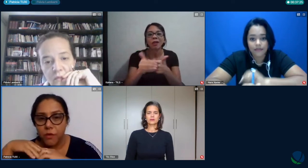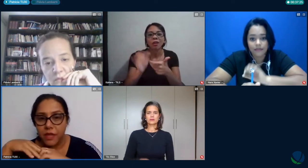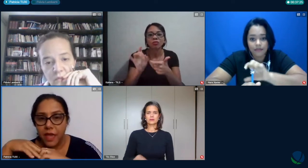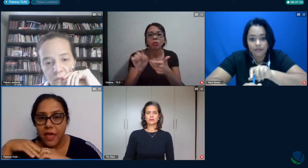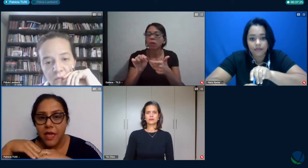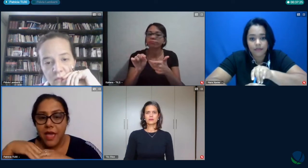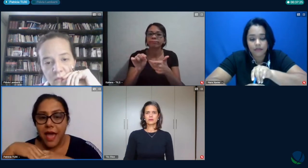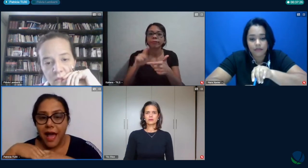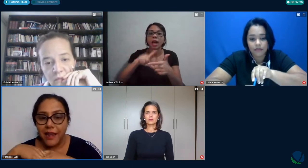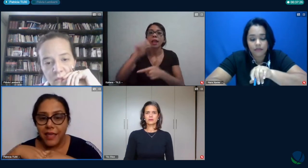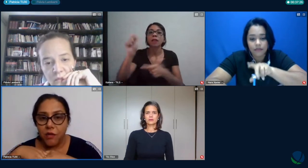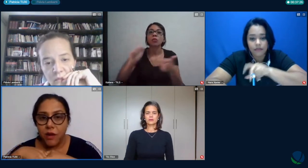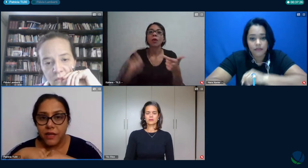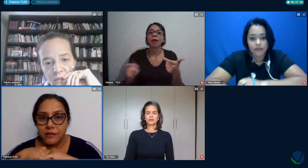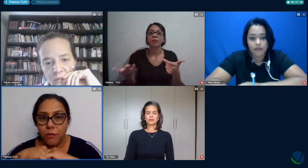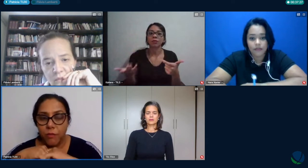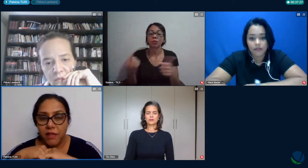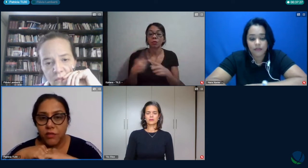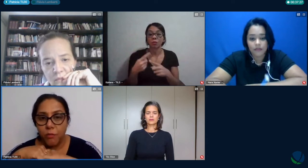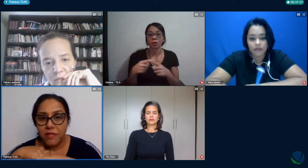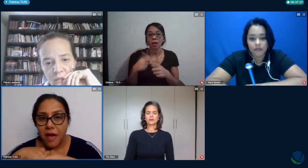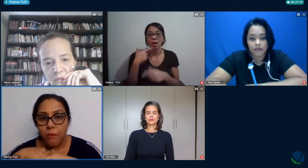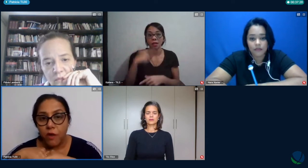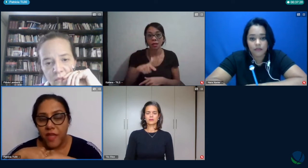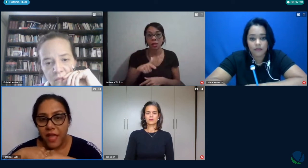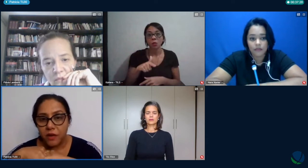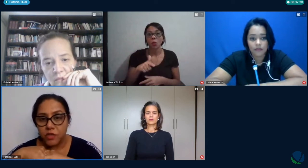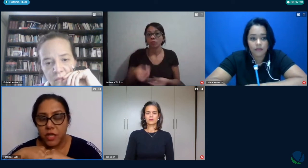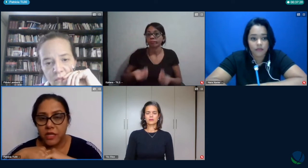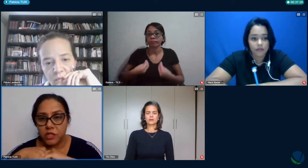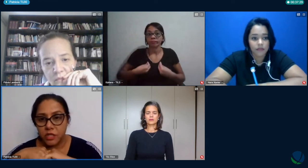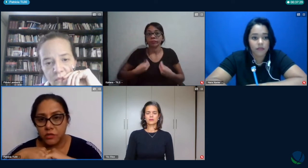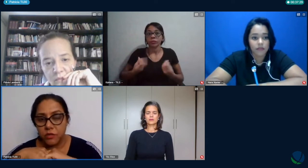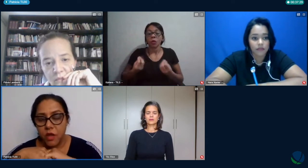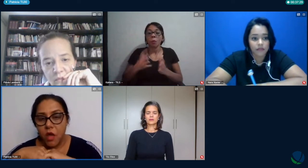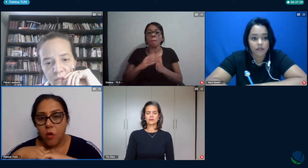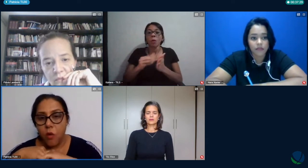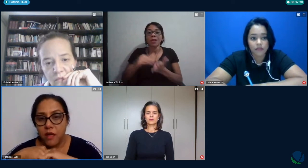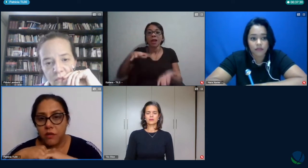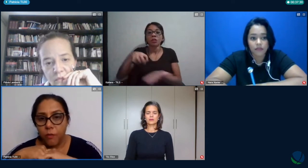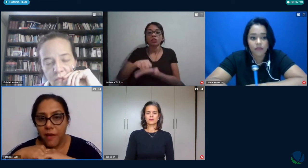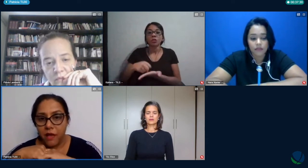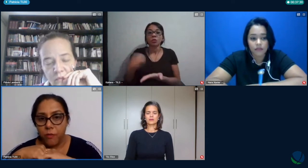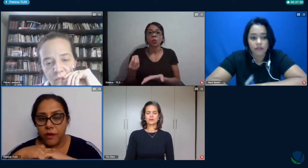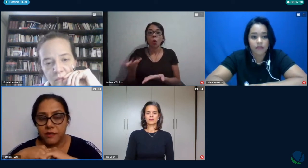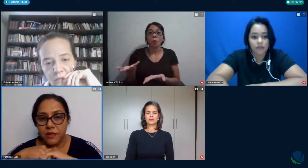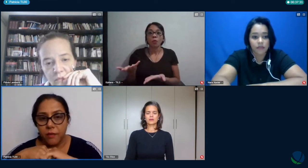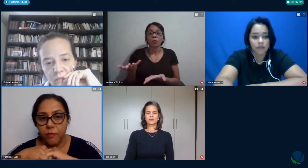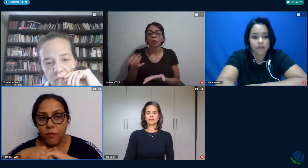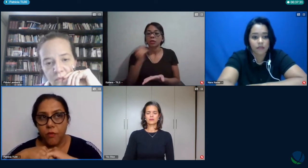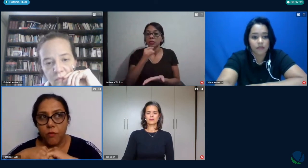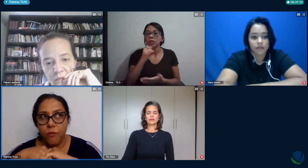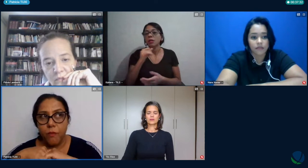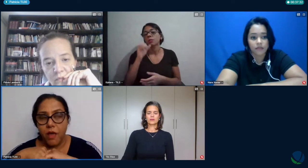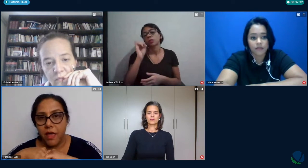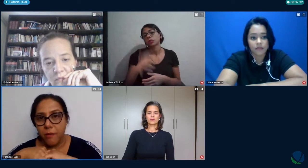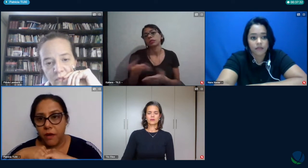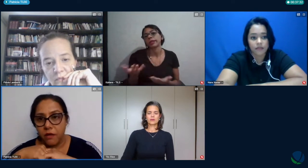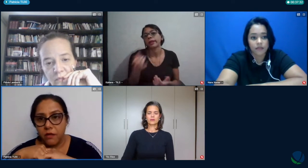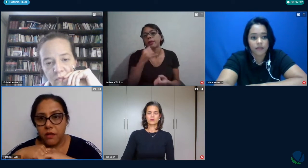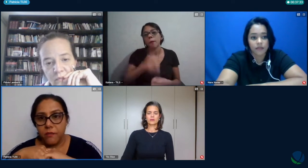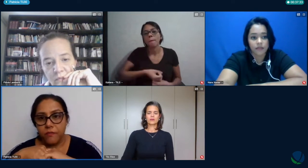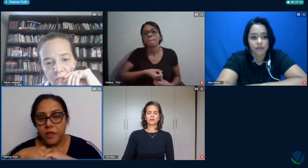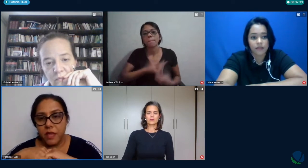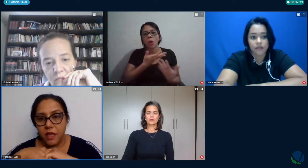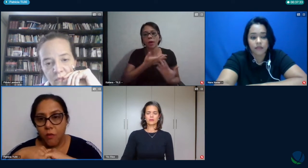lexicográfico já, porque a língua, nesse momento, não me dá modelos de registro. Quando eu pego, por exemplo, um